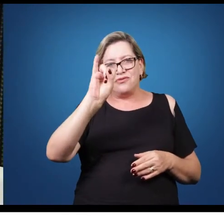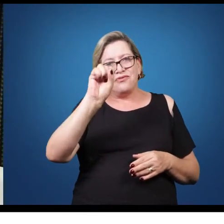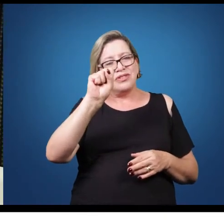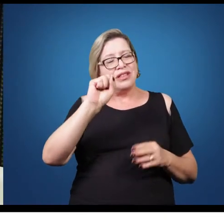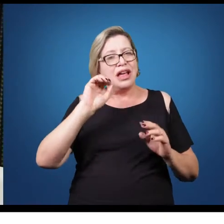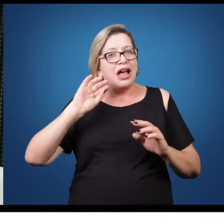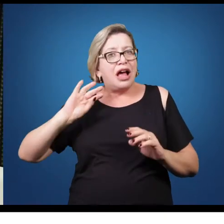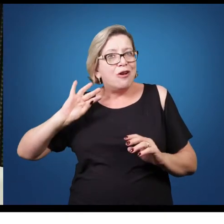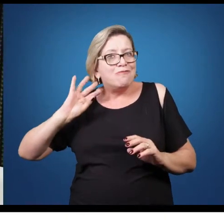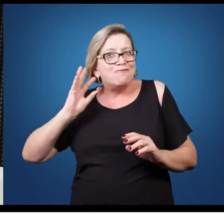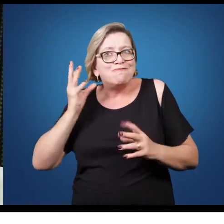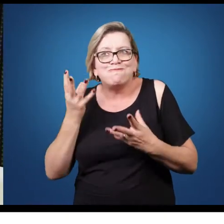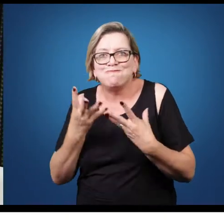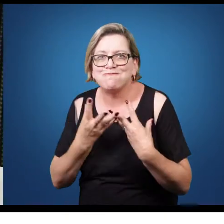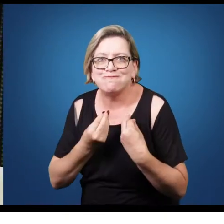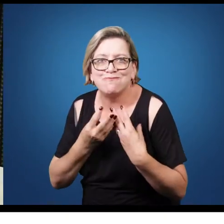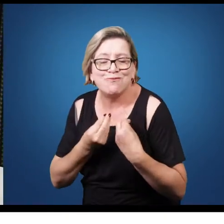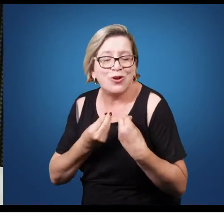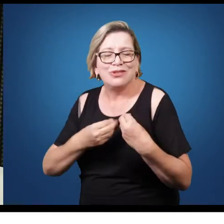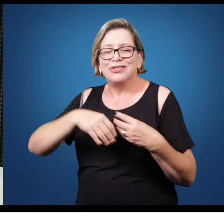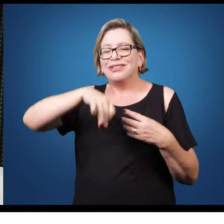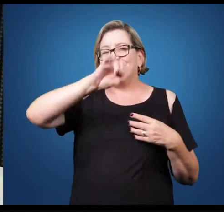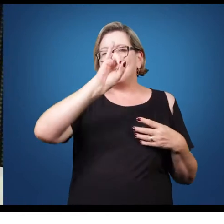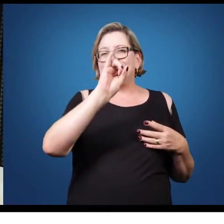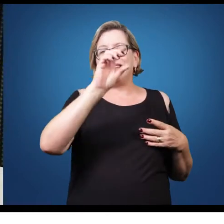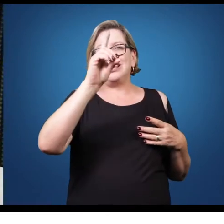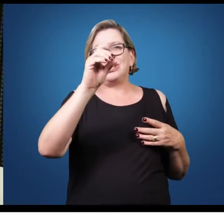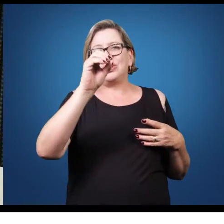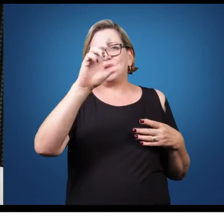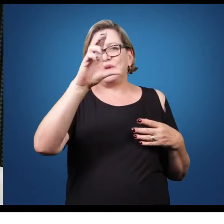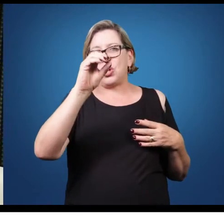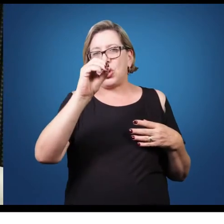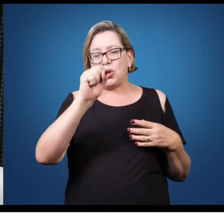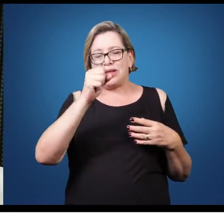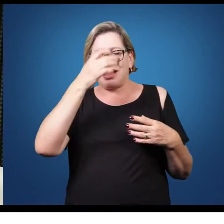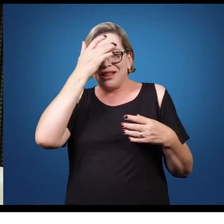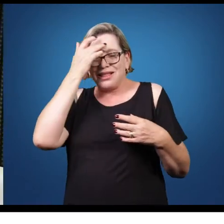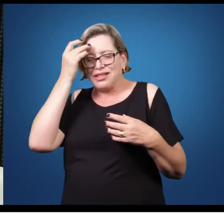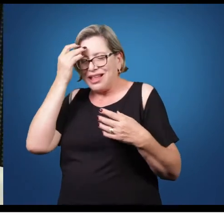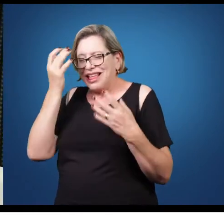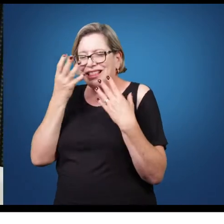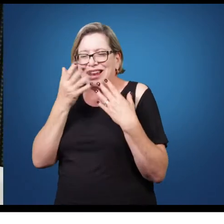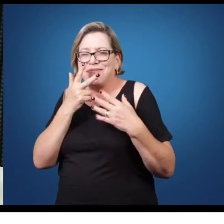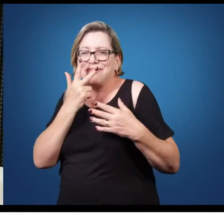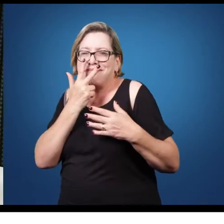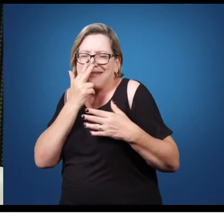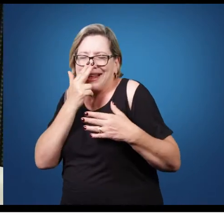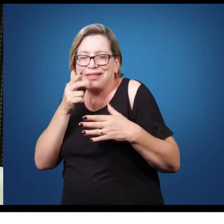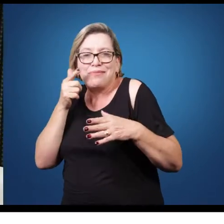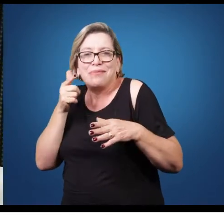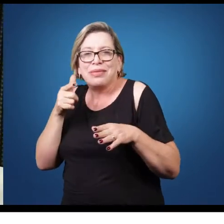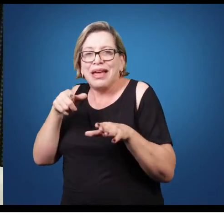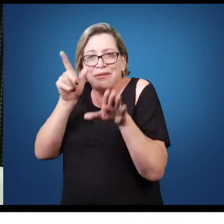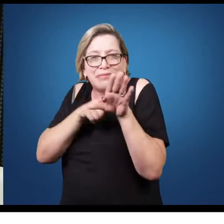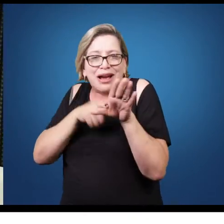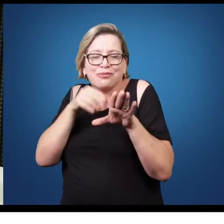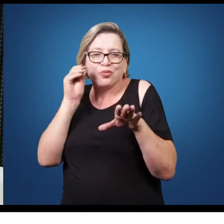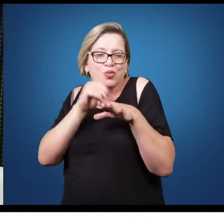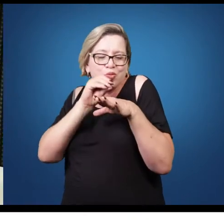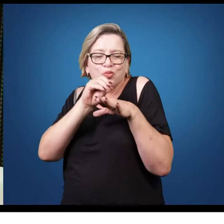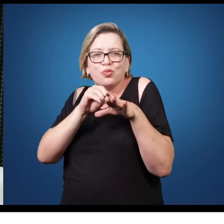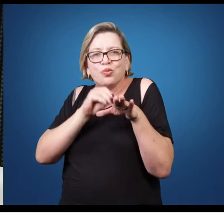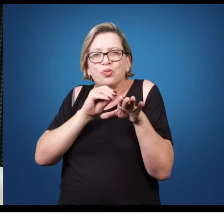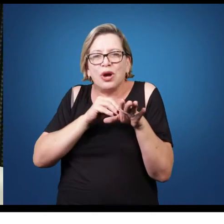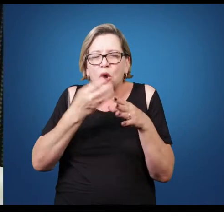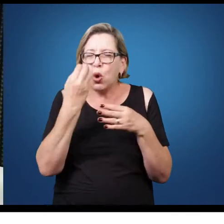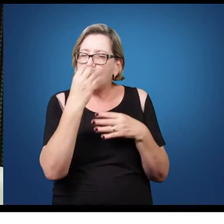preço sessão de hidrômetros que você que os fãs querem beijar os pés e as pessoas querem encher a casa